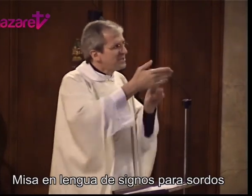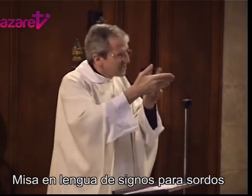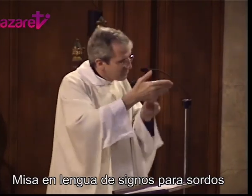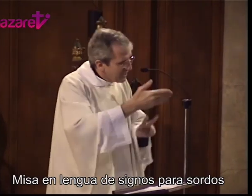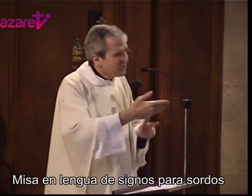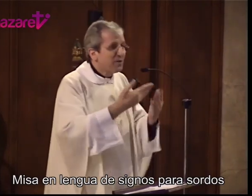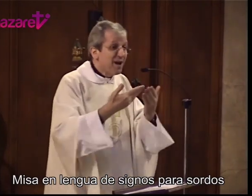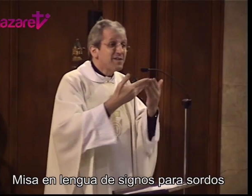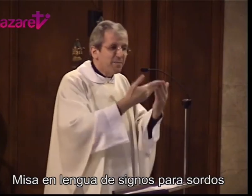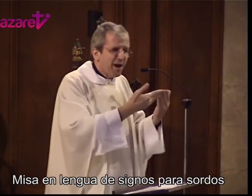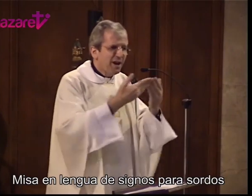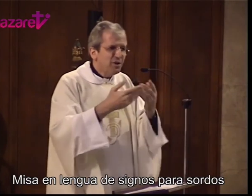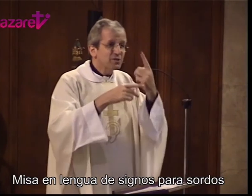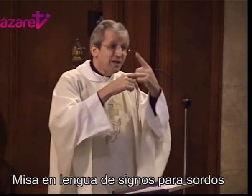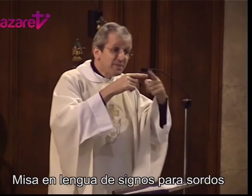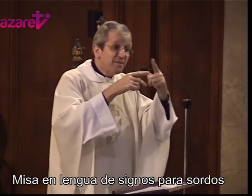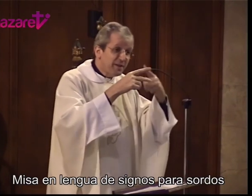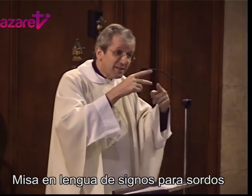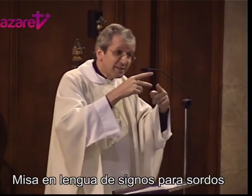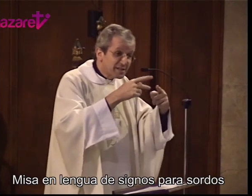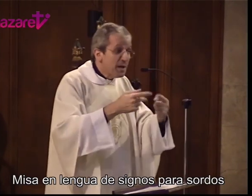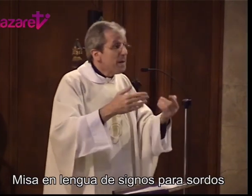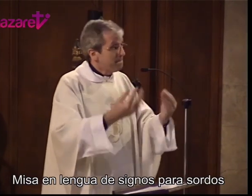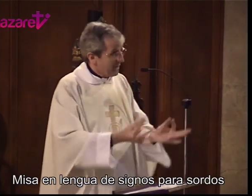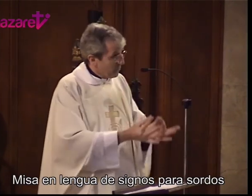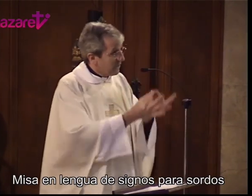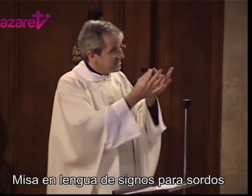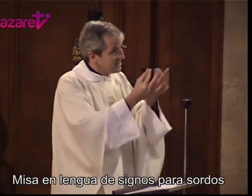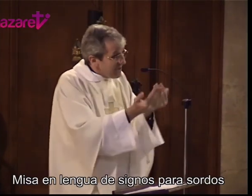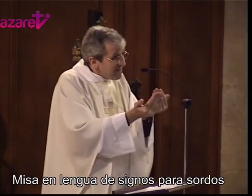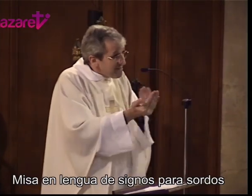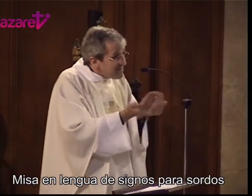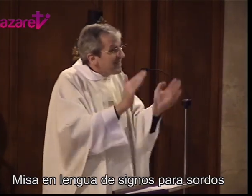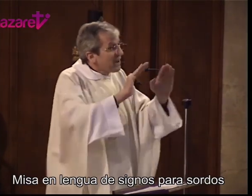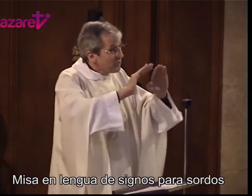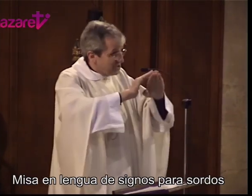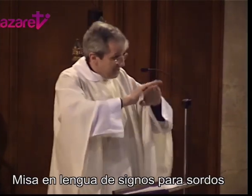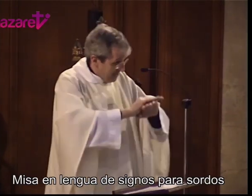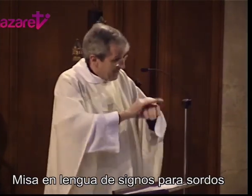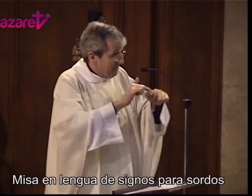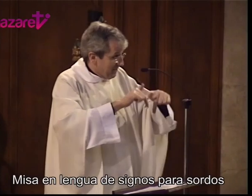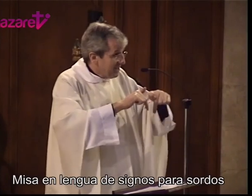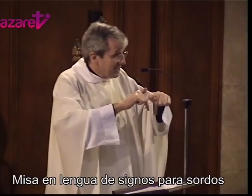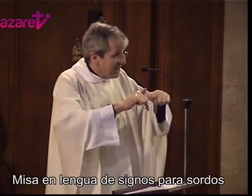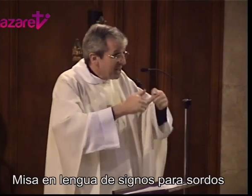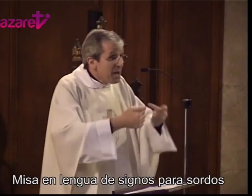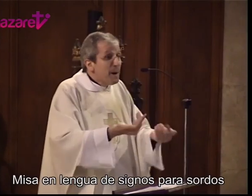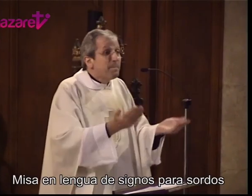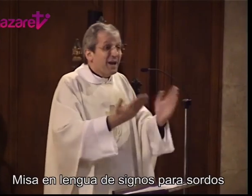segunda lectura, y Evangelios diferentes para la Eucaristía de la noche de la Vigilia, para